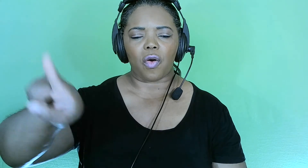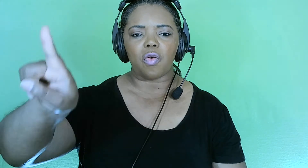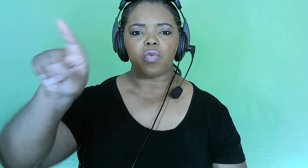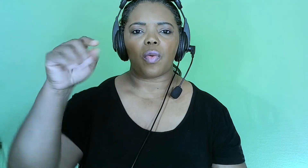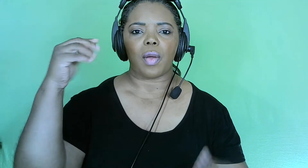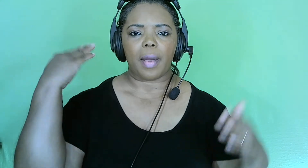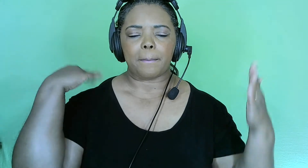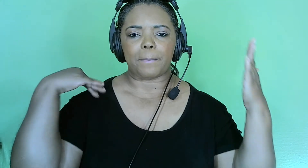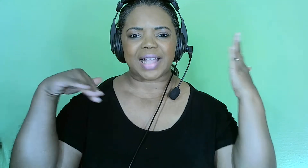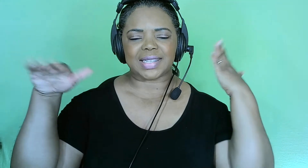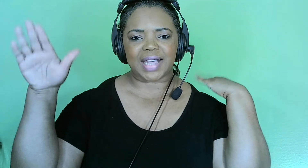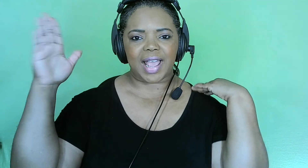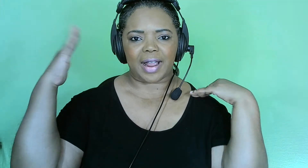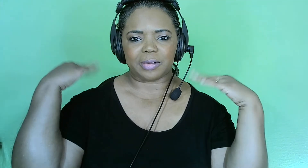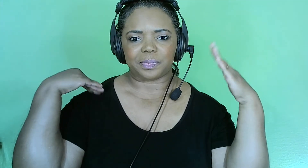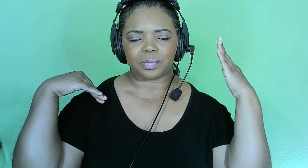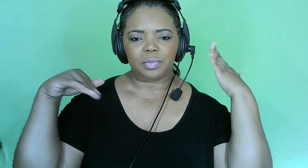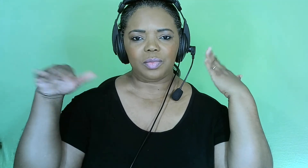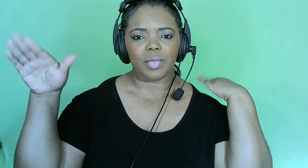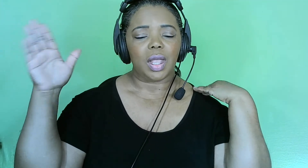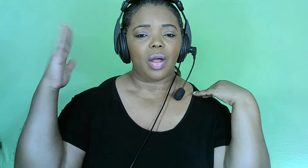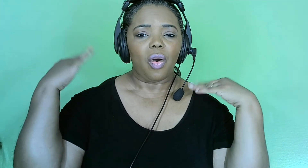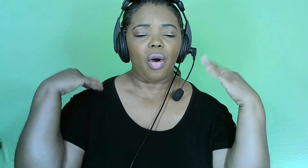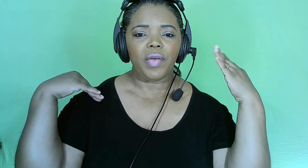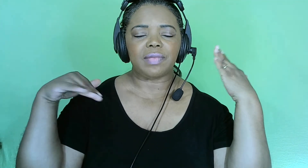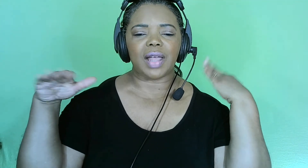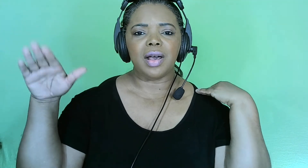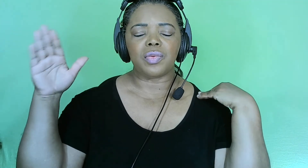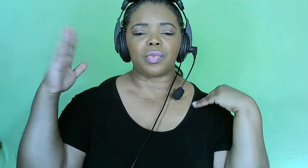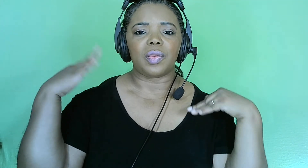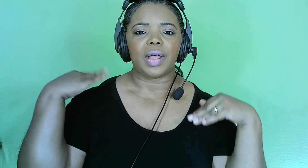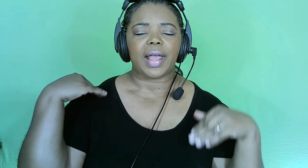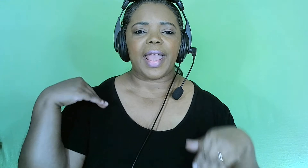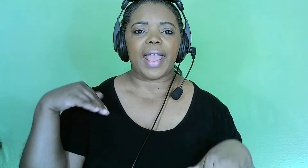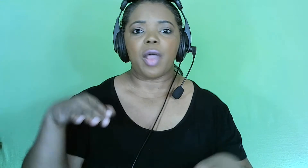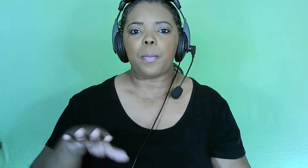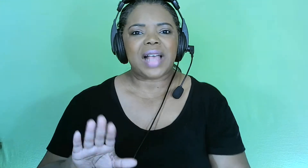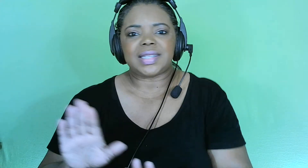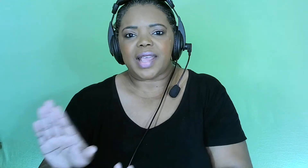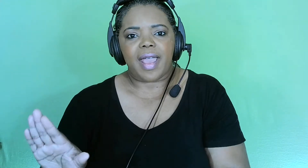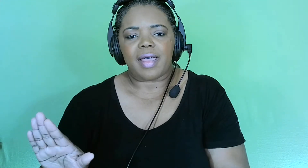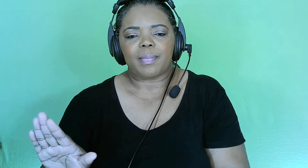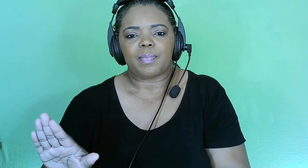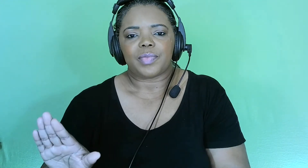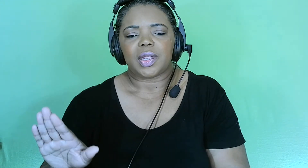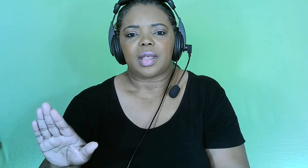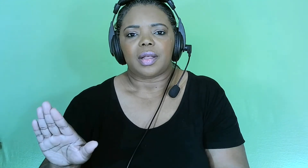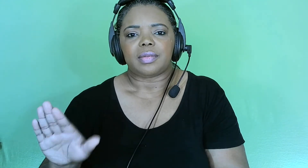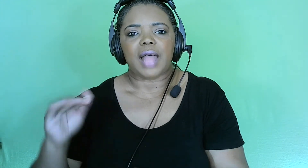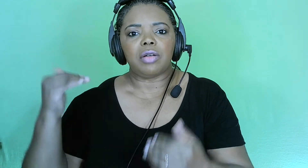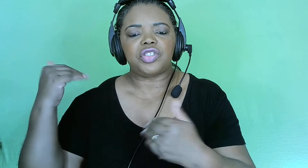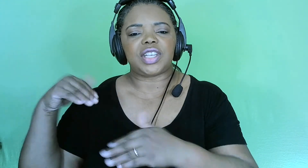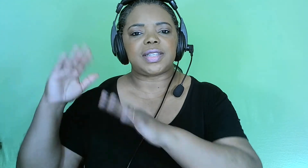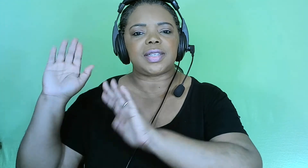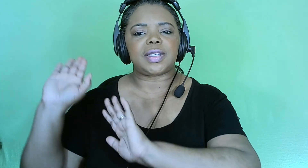vou passear. Ou então, eu passei. Tal dia, assim,